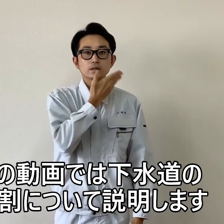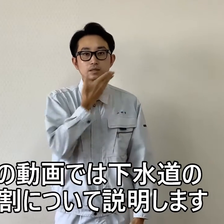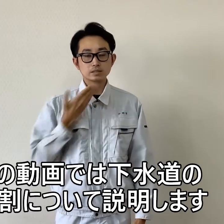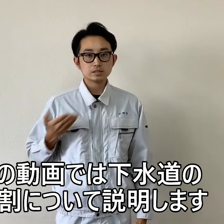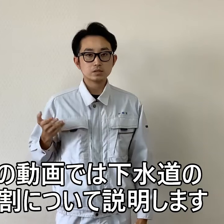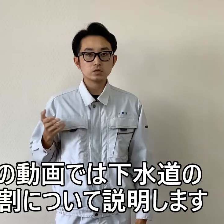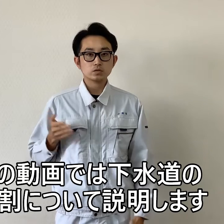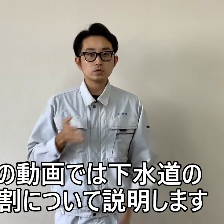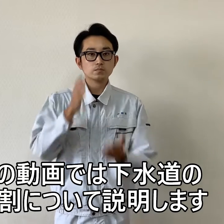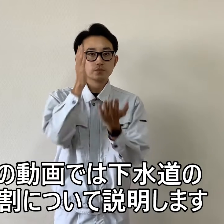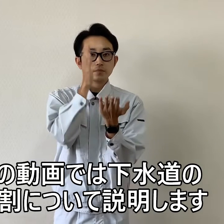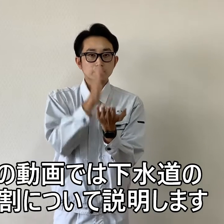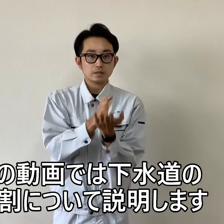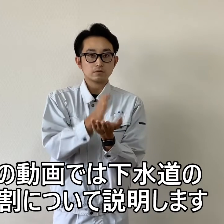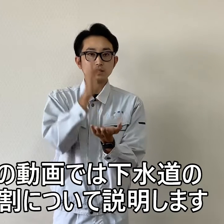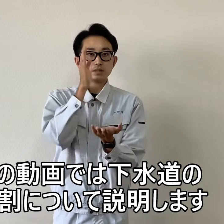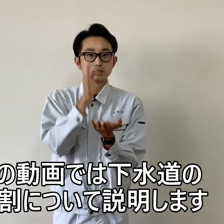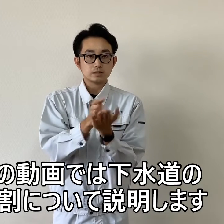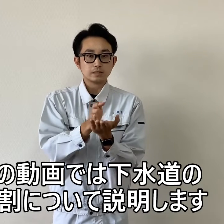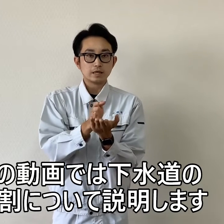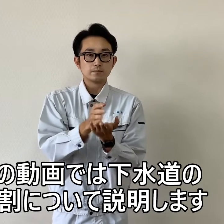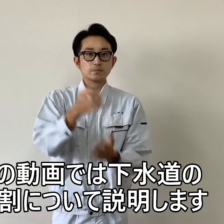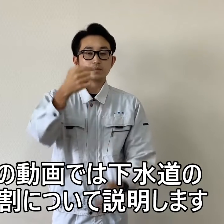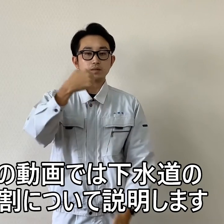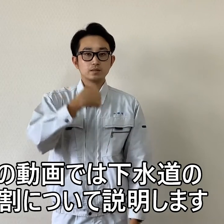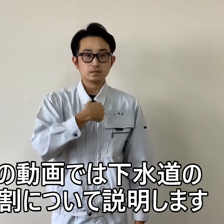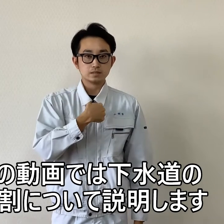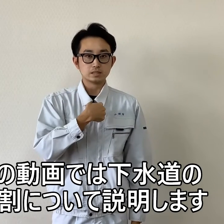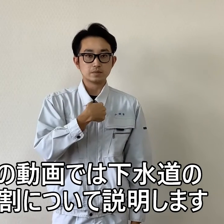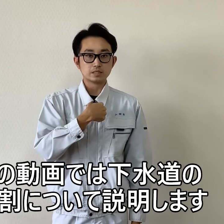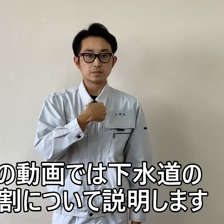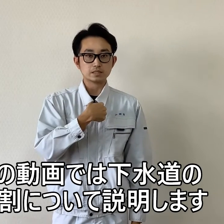下水道の役割について説明します。